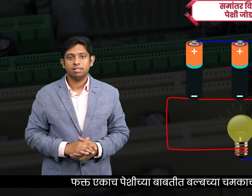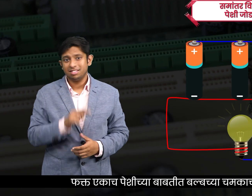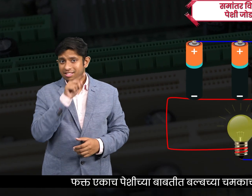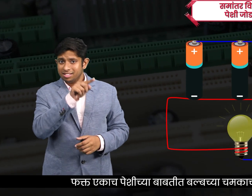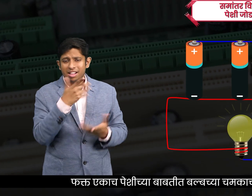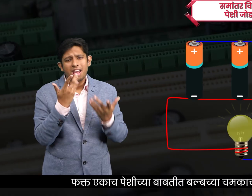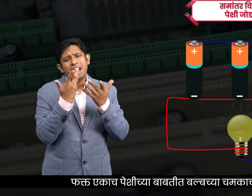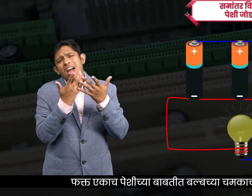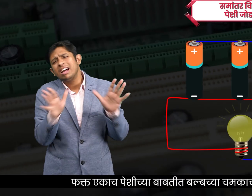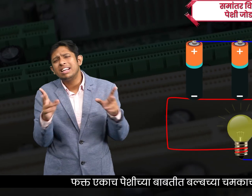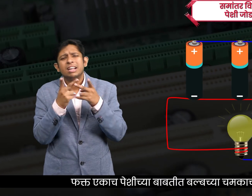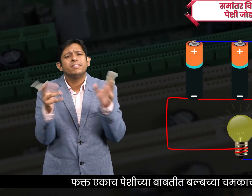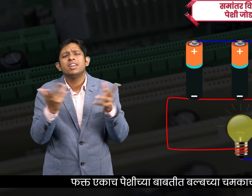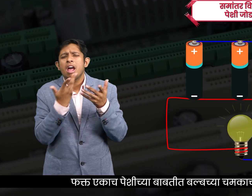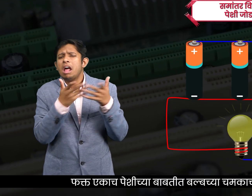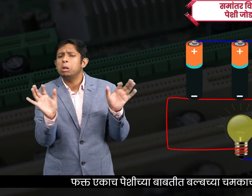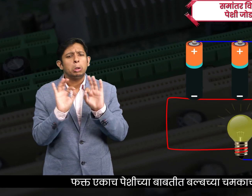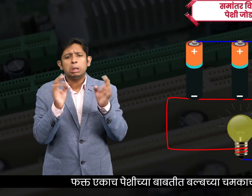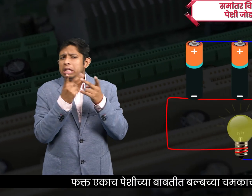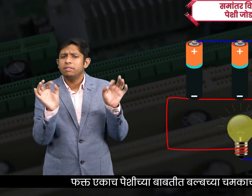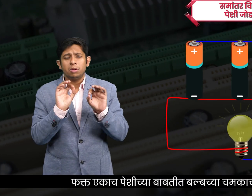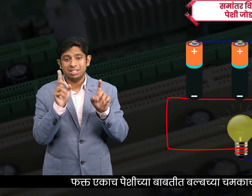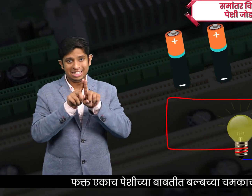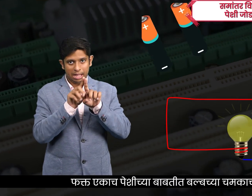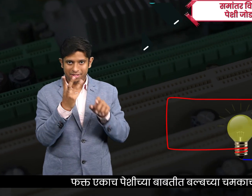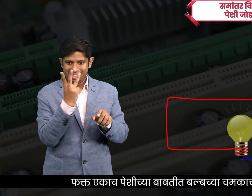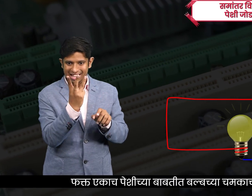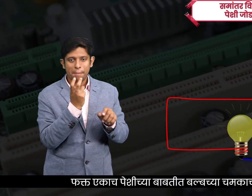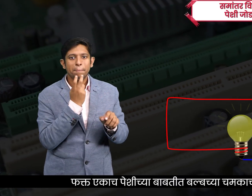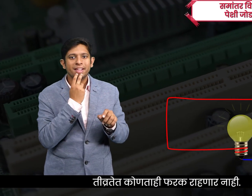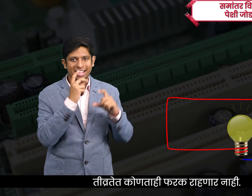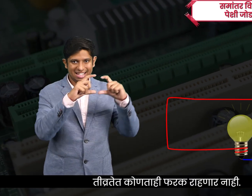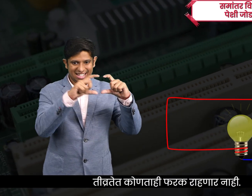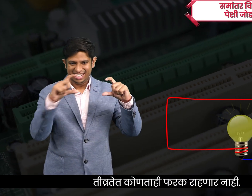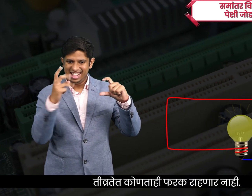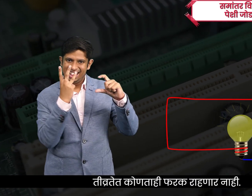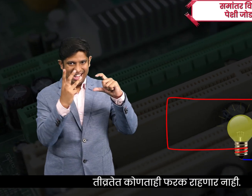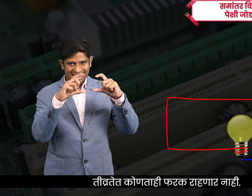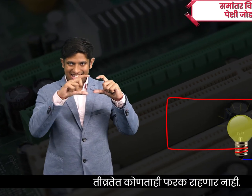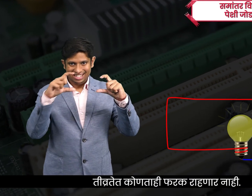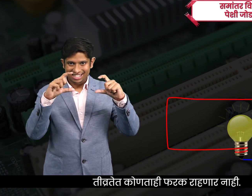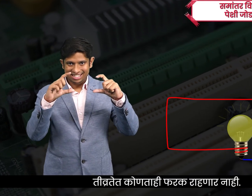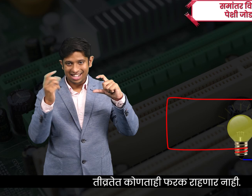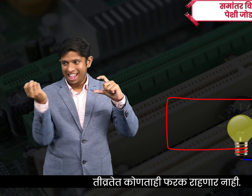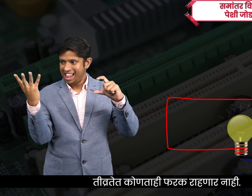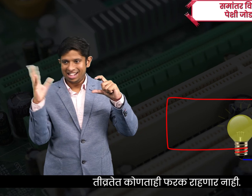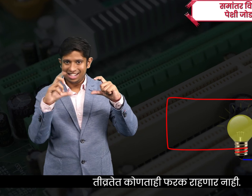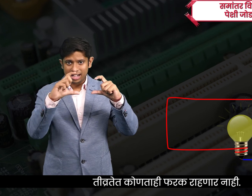फक्त एका सेलच्या बाबतीत बल्बच्या चमकची तीव्रतेत कोणताही फरक राहणार